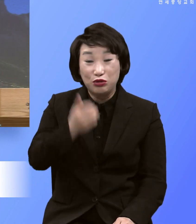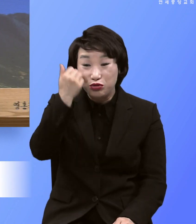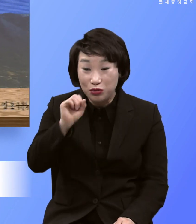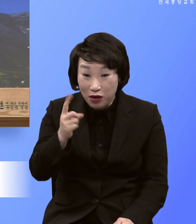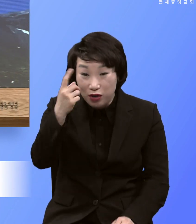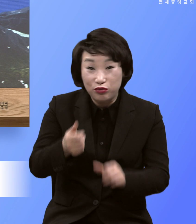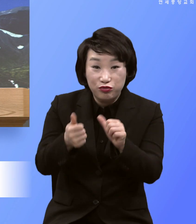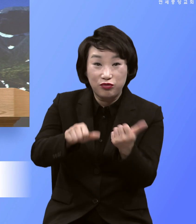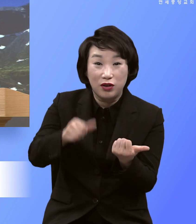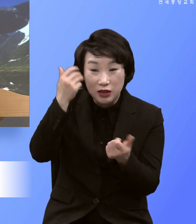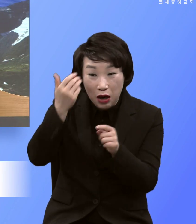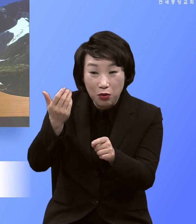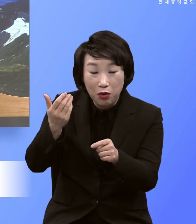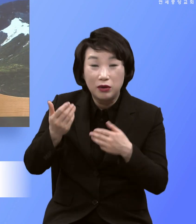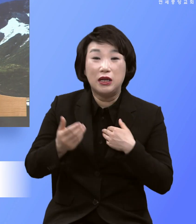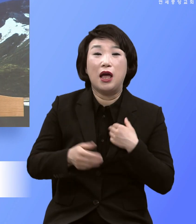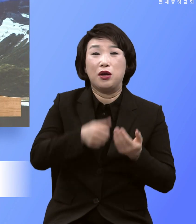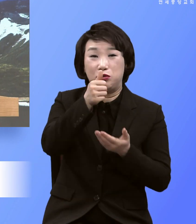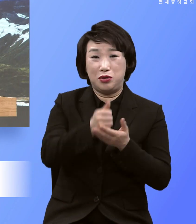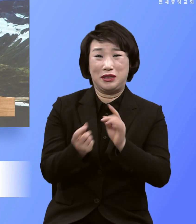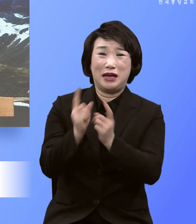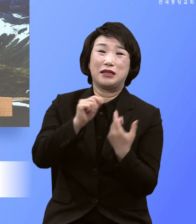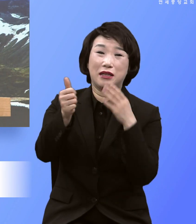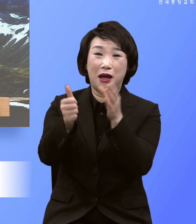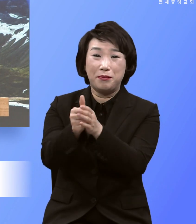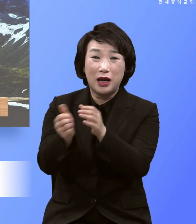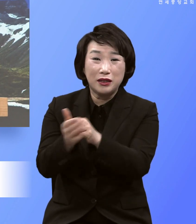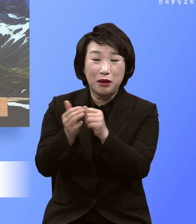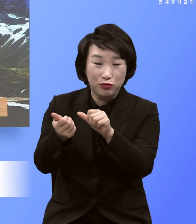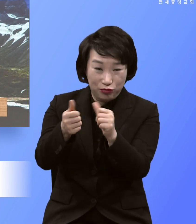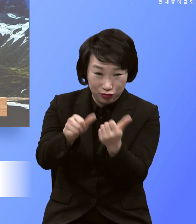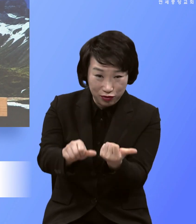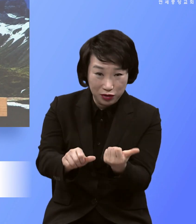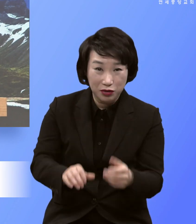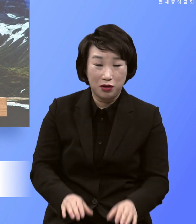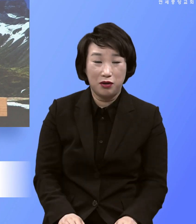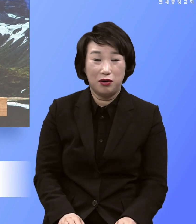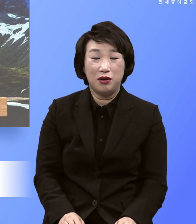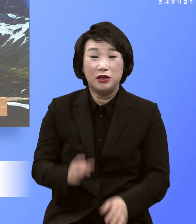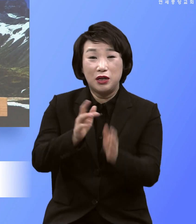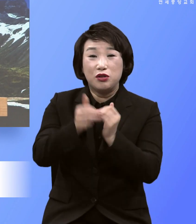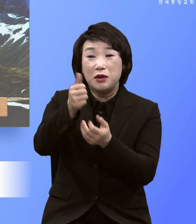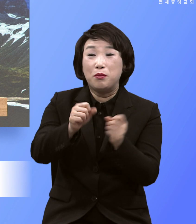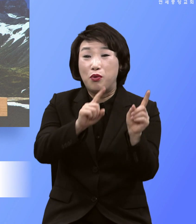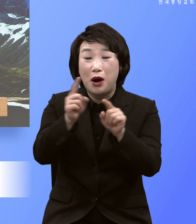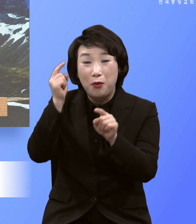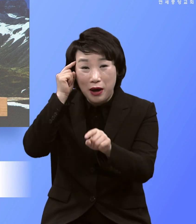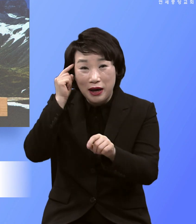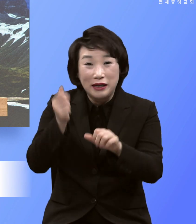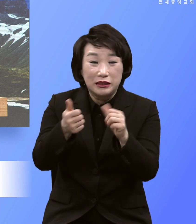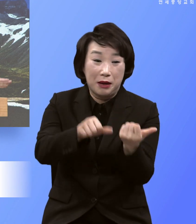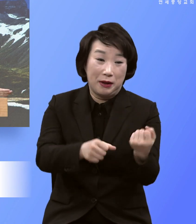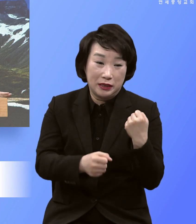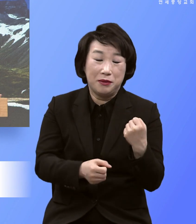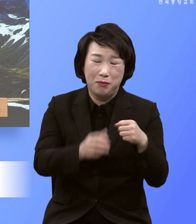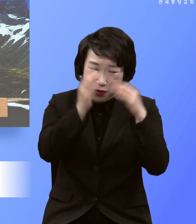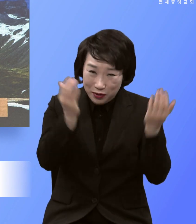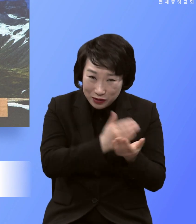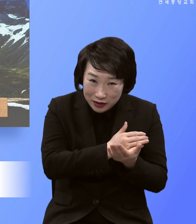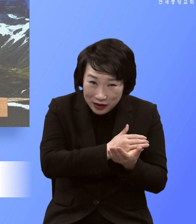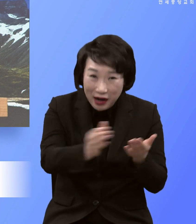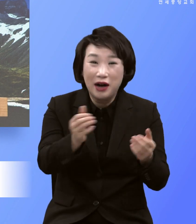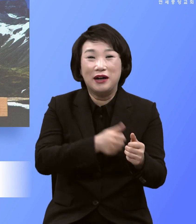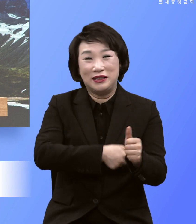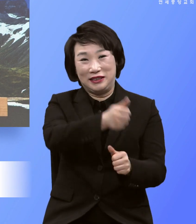때문에 죽었냐? 내 죄 때문에 죽으셨고. 예. 왜 그는 부활하셨냐? 사망의 세력을